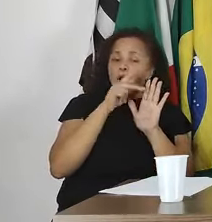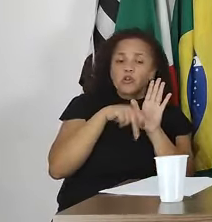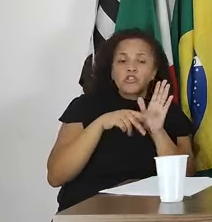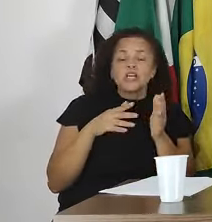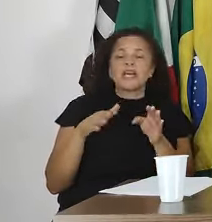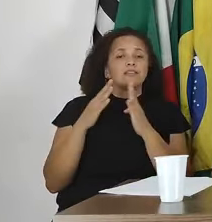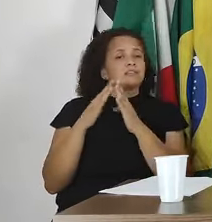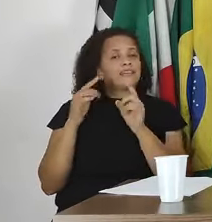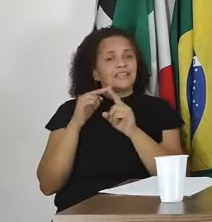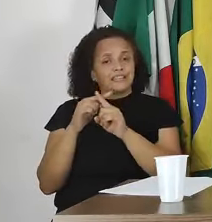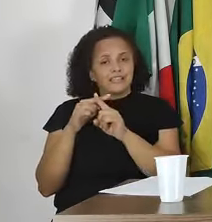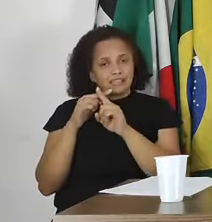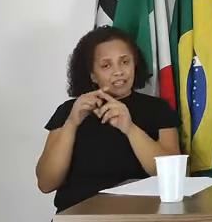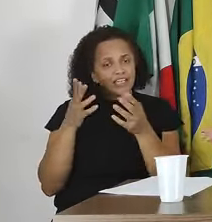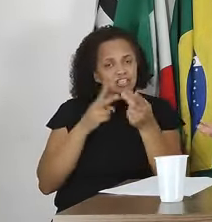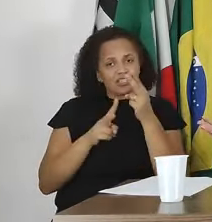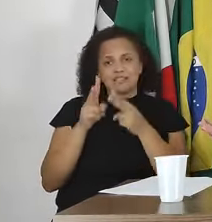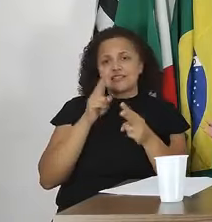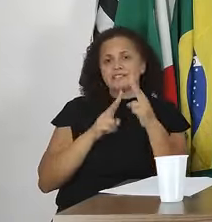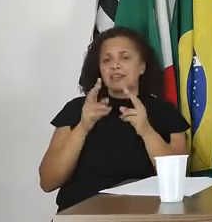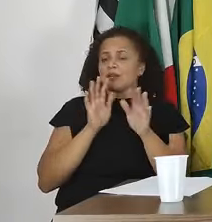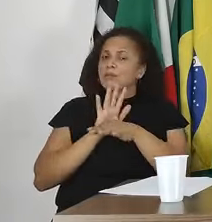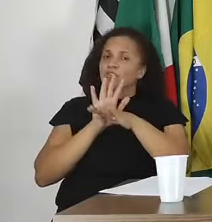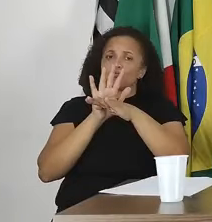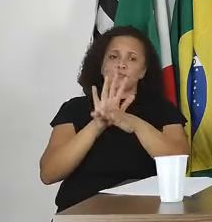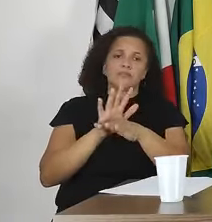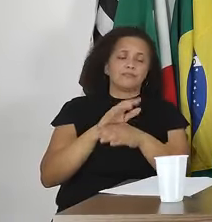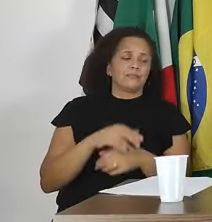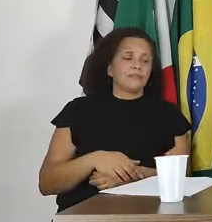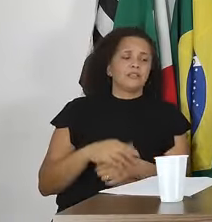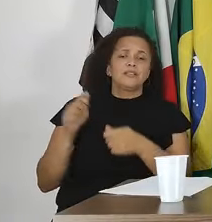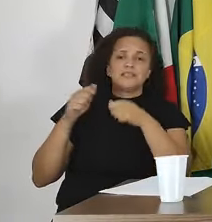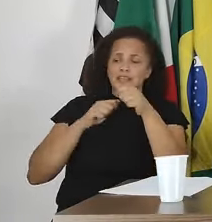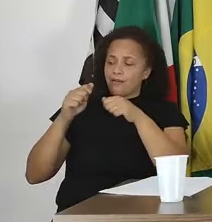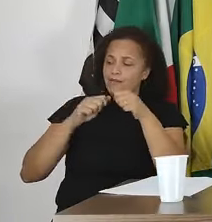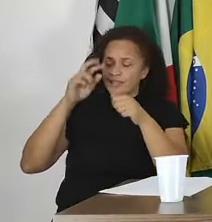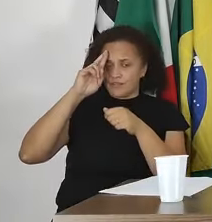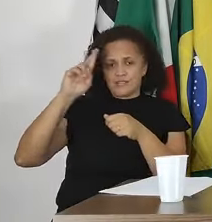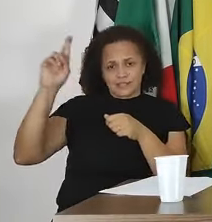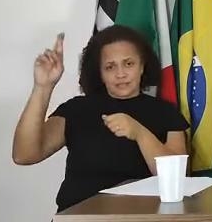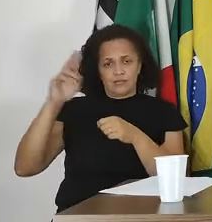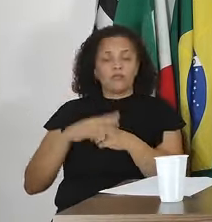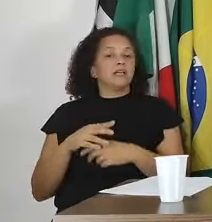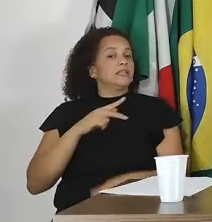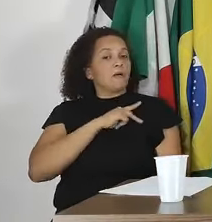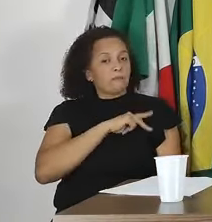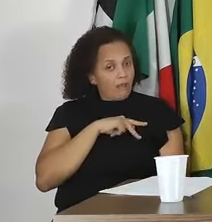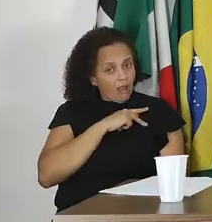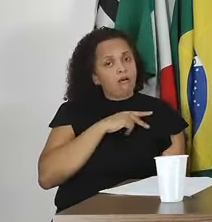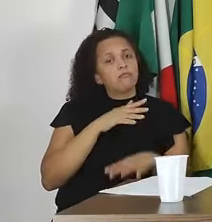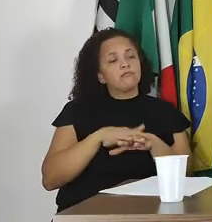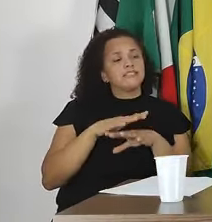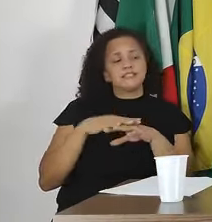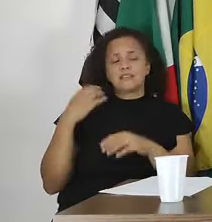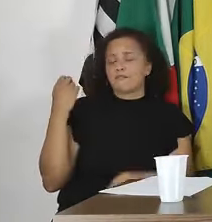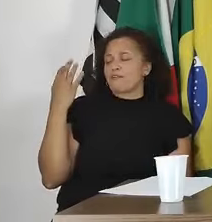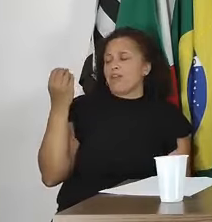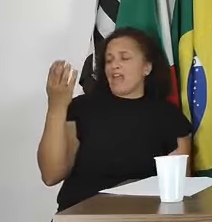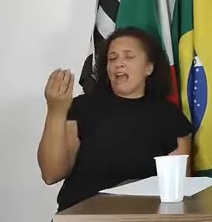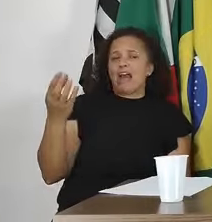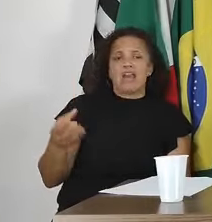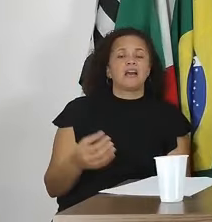sempre, né, trabalhando na obra, né? Foi isso que Paulo fazia, ele fazia viagens, naquele